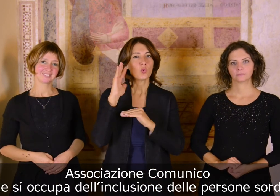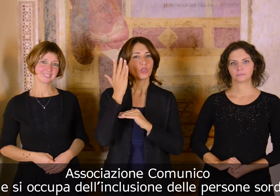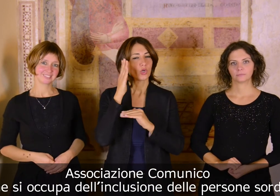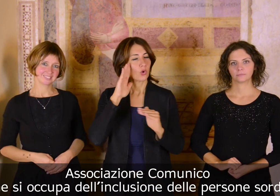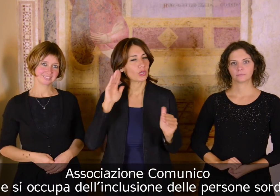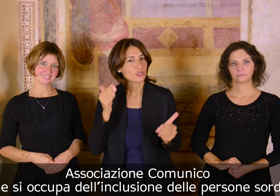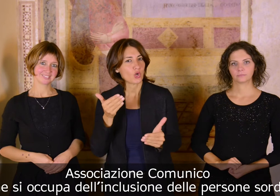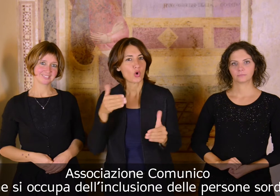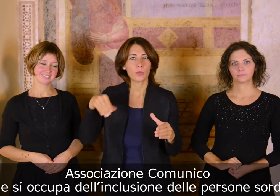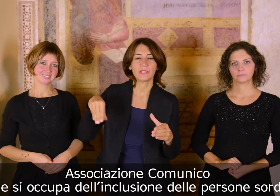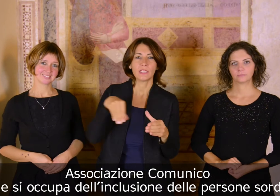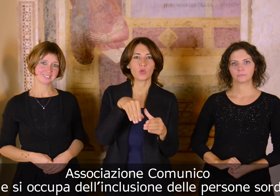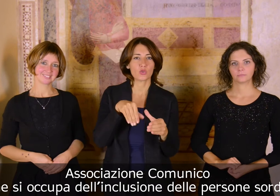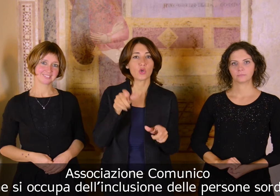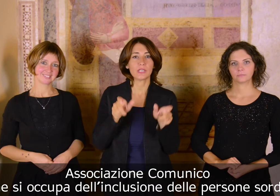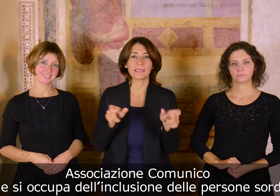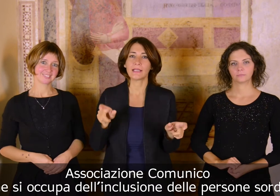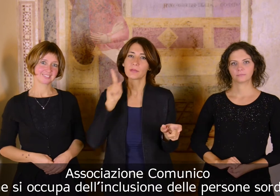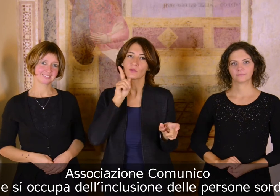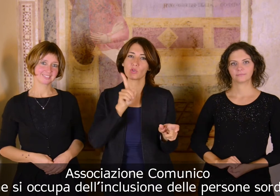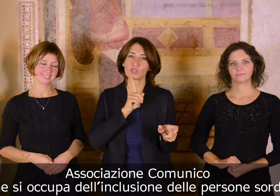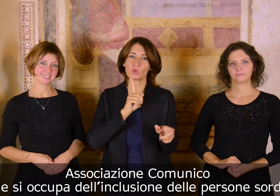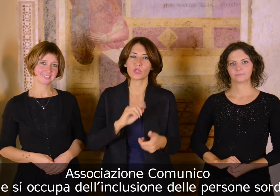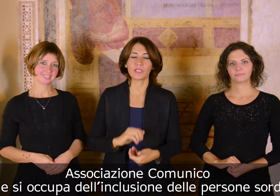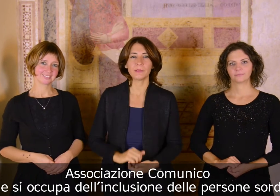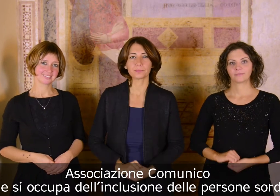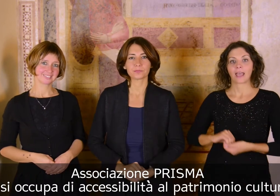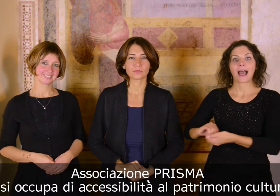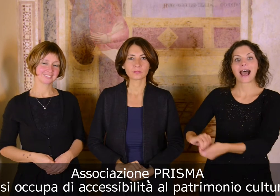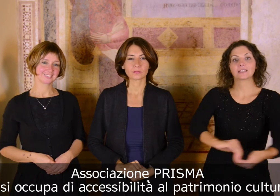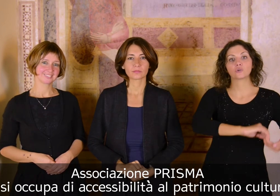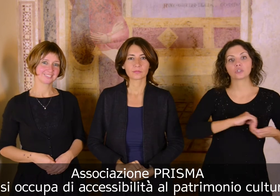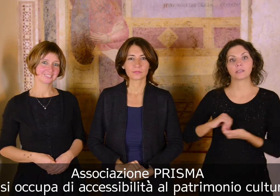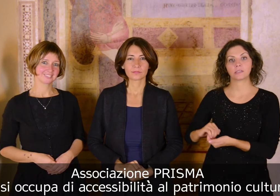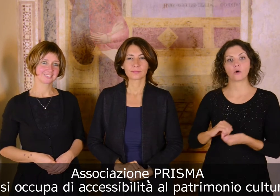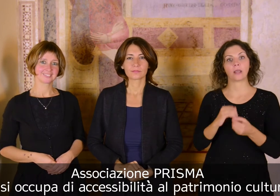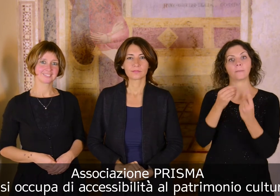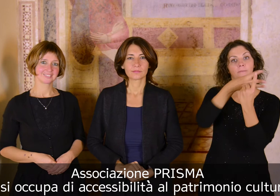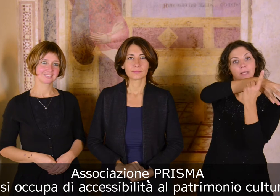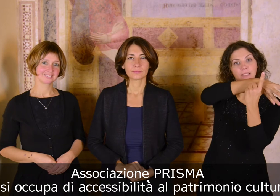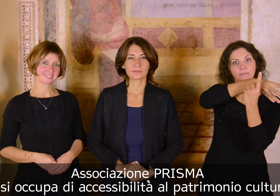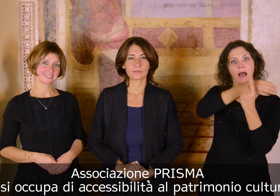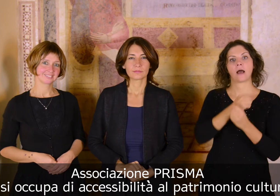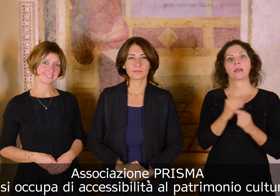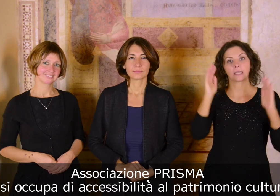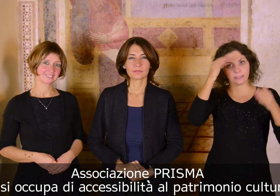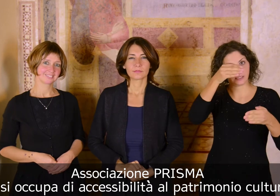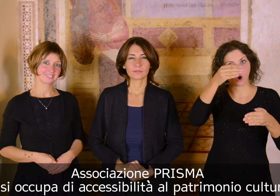unico che si occupa dell'inclusione delle persone sorde. Associazione Prisma, che si